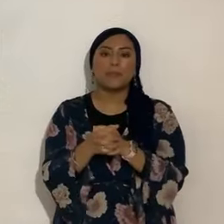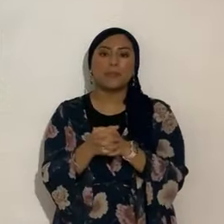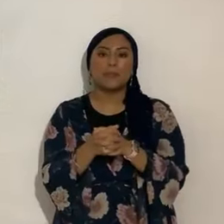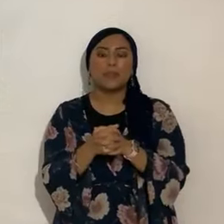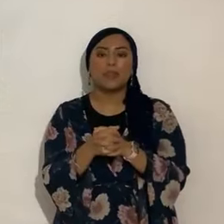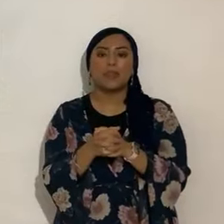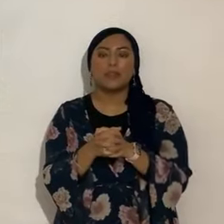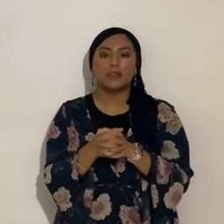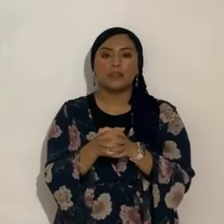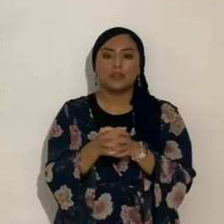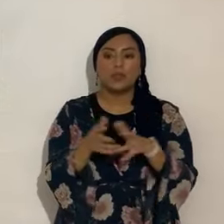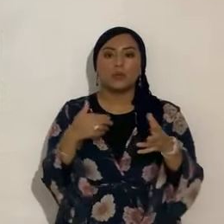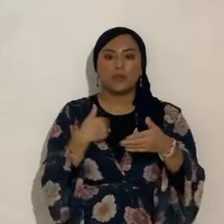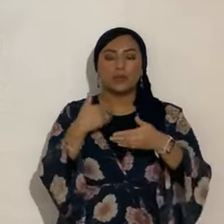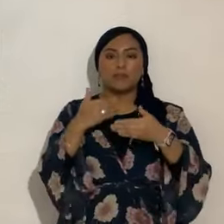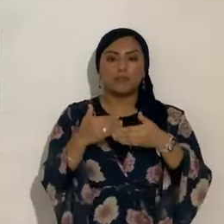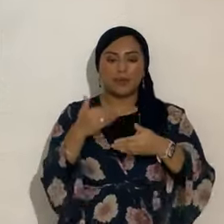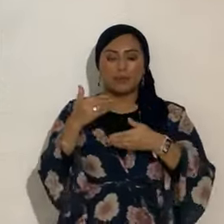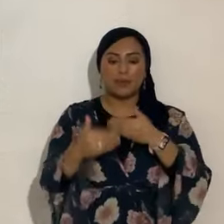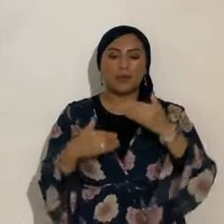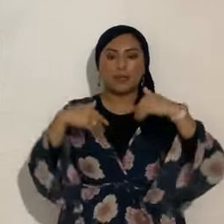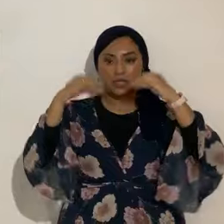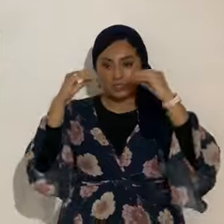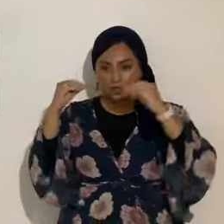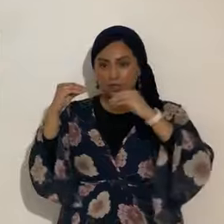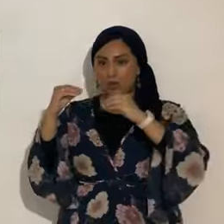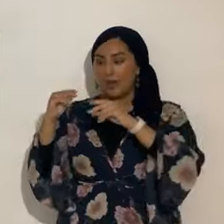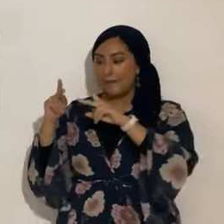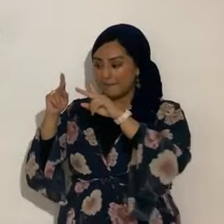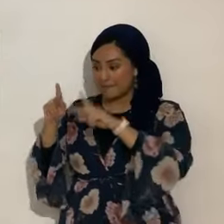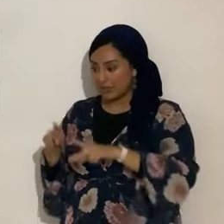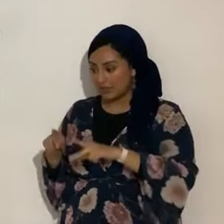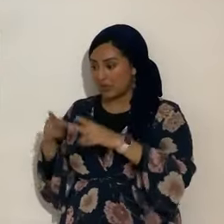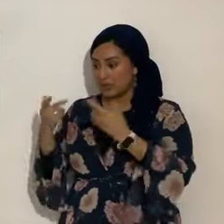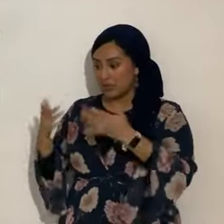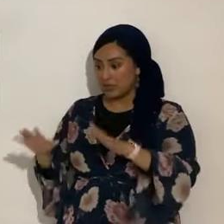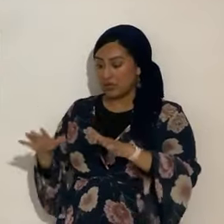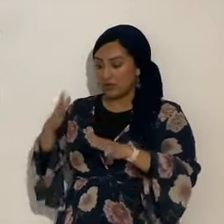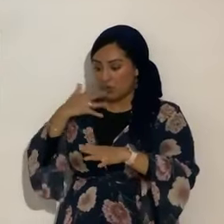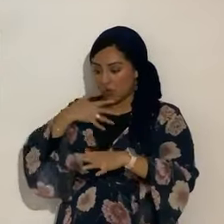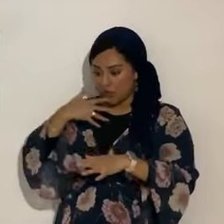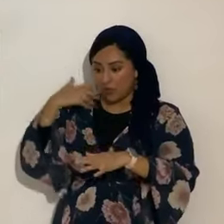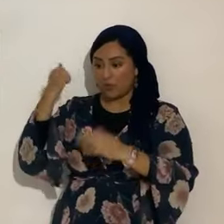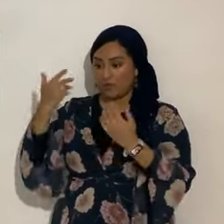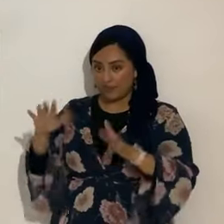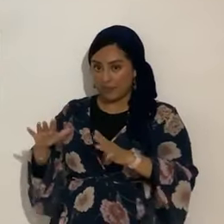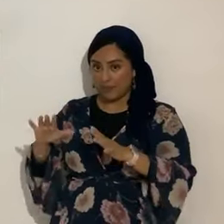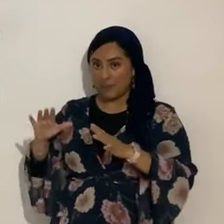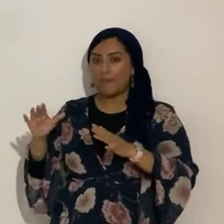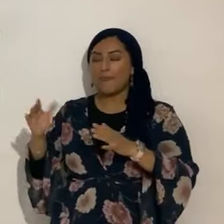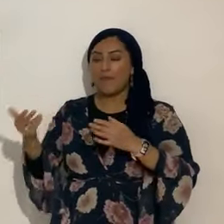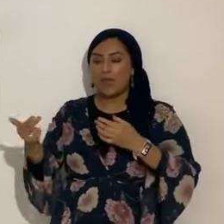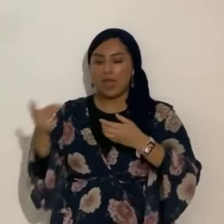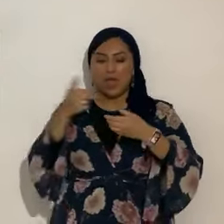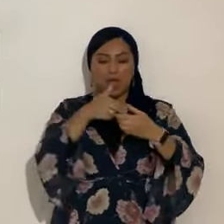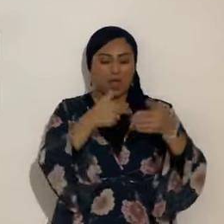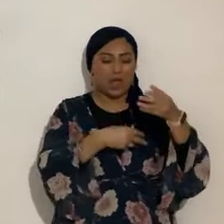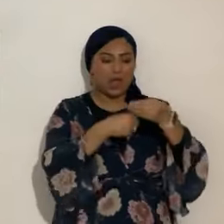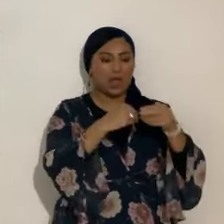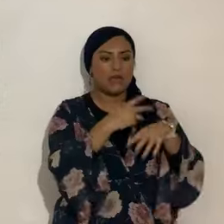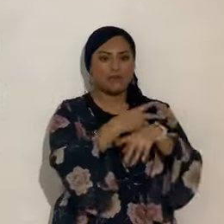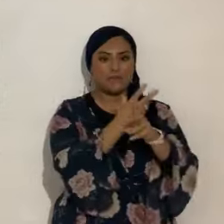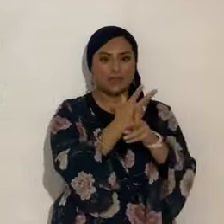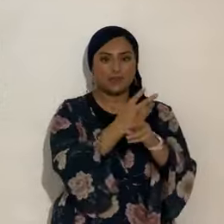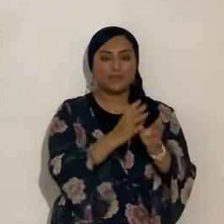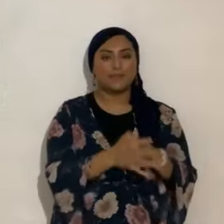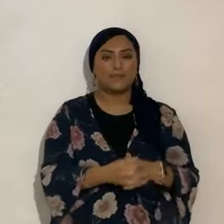que la cuestión está, vamos por partes, se le va enseñando a una persona, ya que está madura, entonces se le inscribe a las videollamadas. Esa